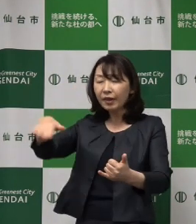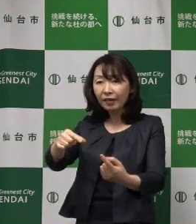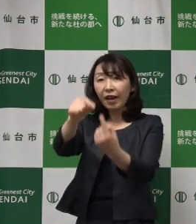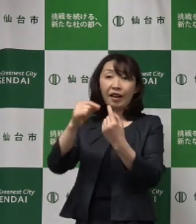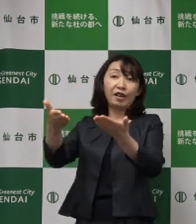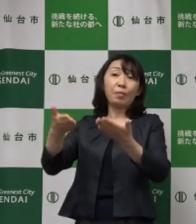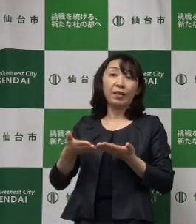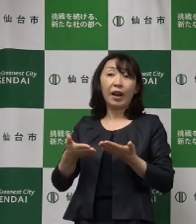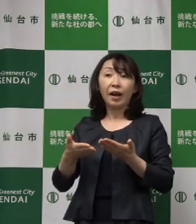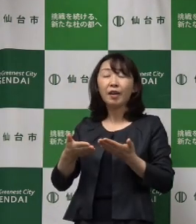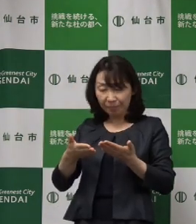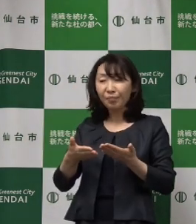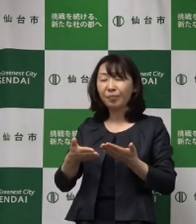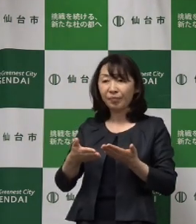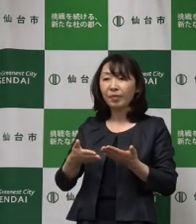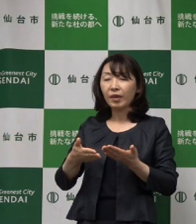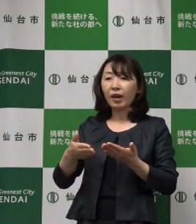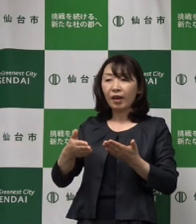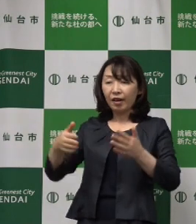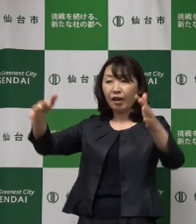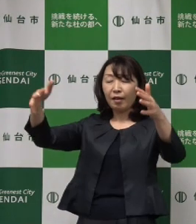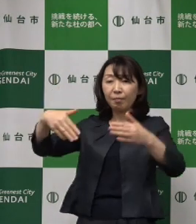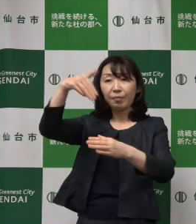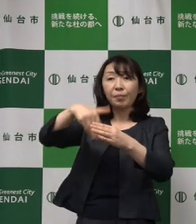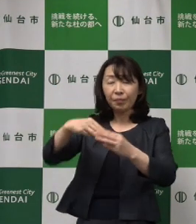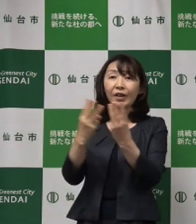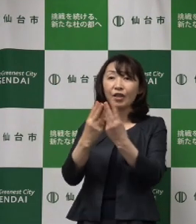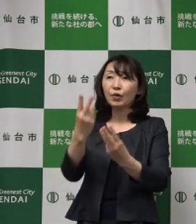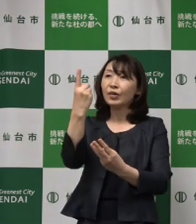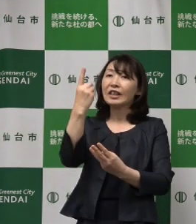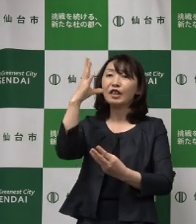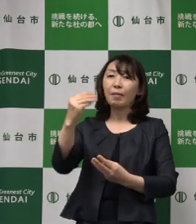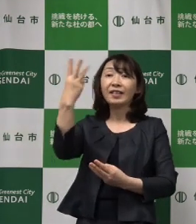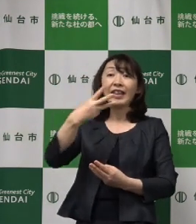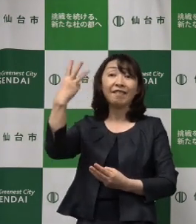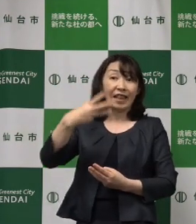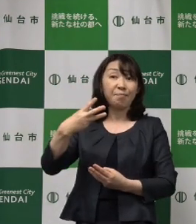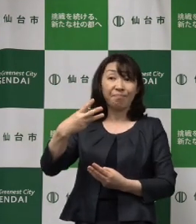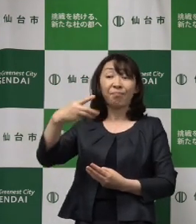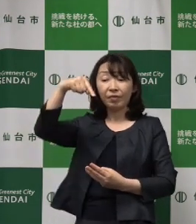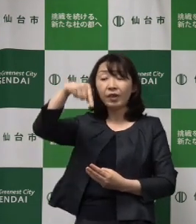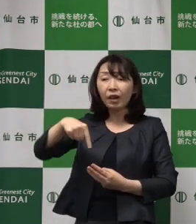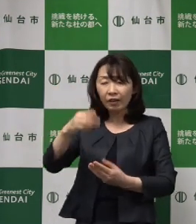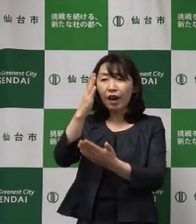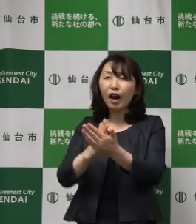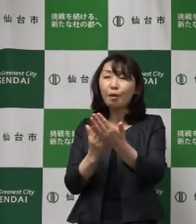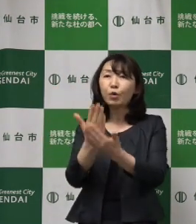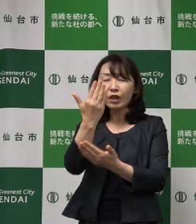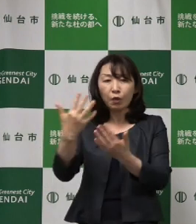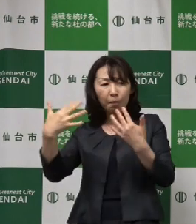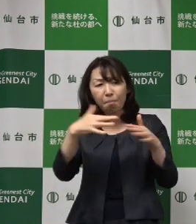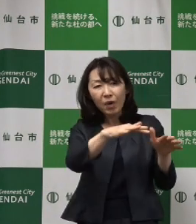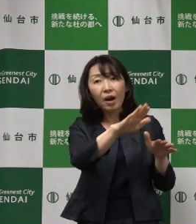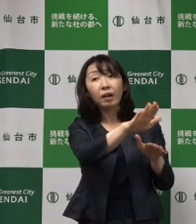1万3000票でございます。そのうちおよそ半数の票を獲得し地下鉄南北線